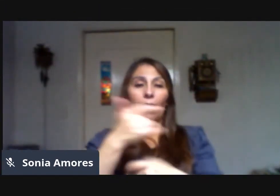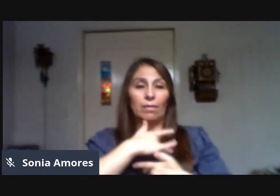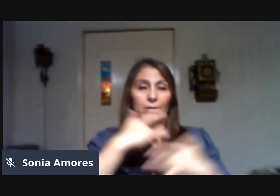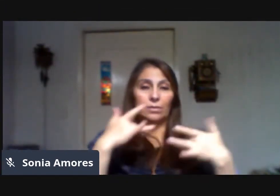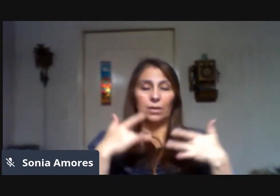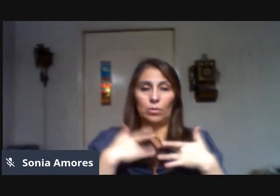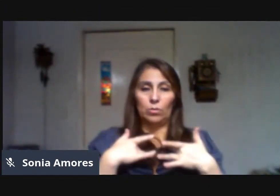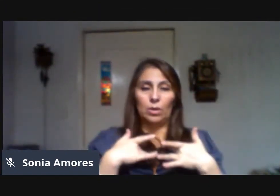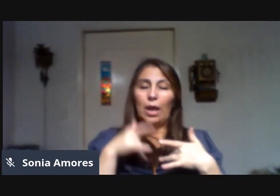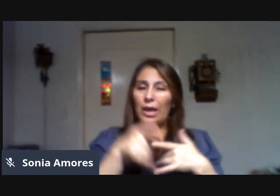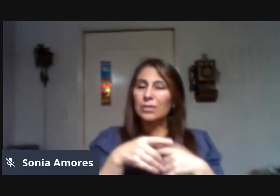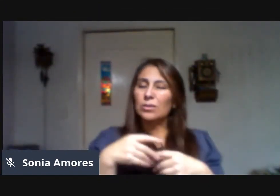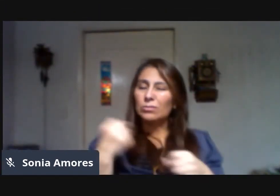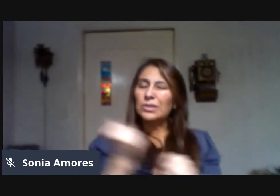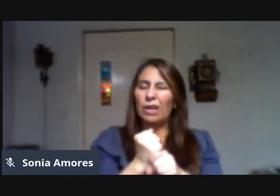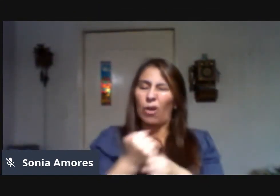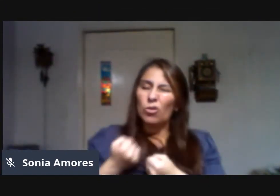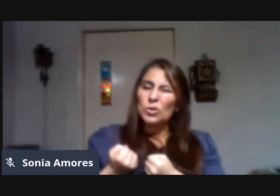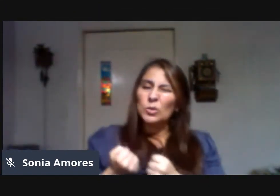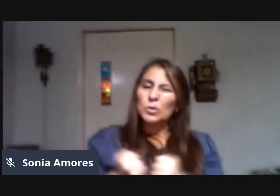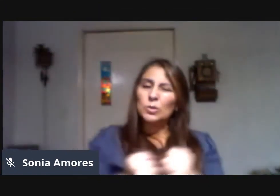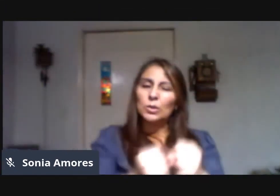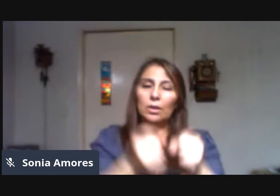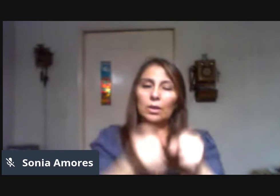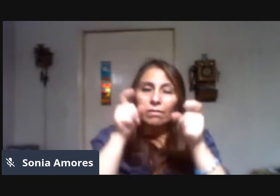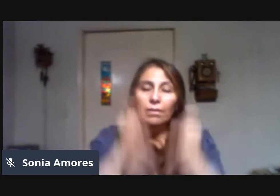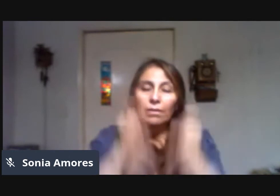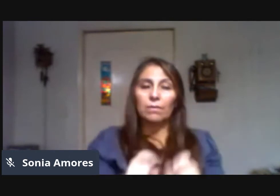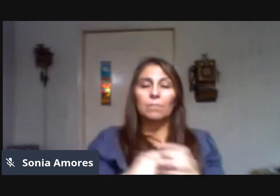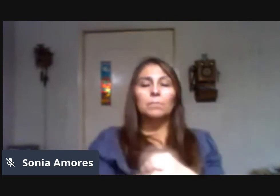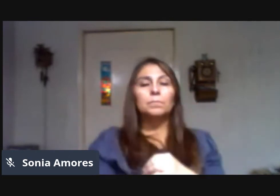Creo que tendríamos que pensarnos cómo